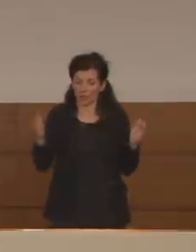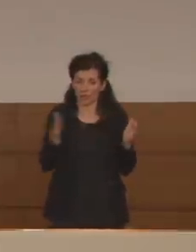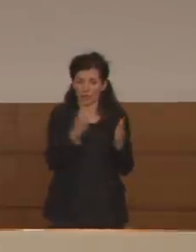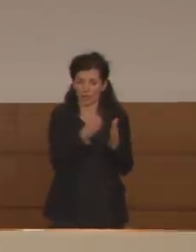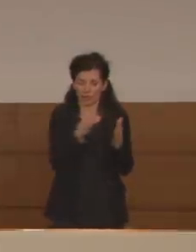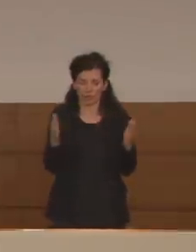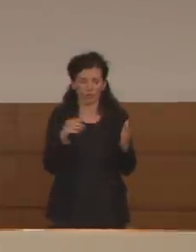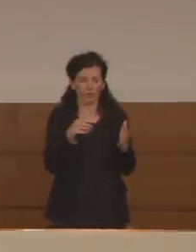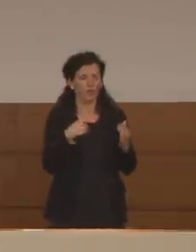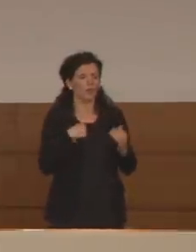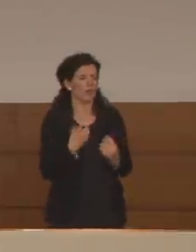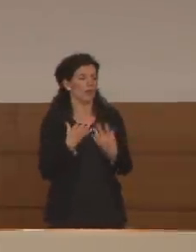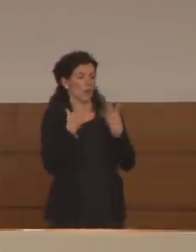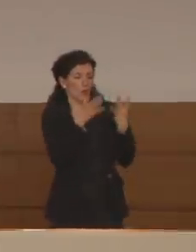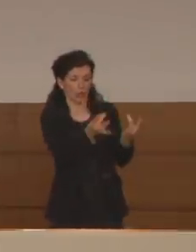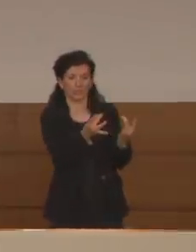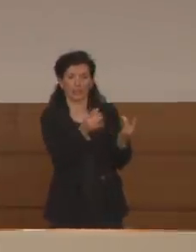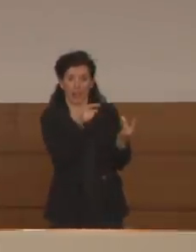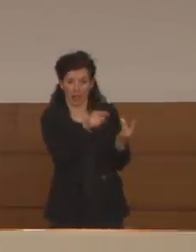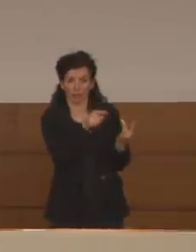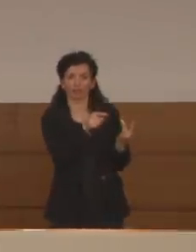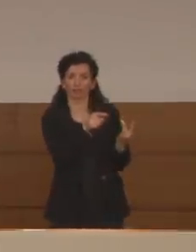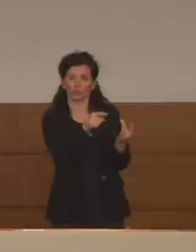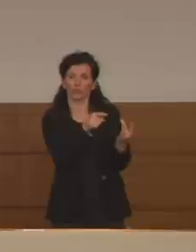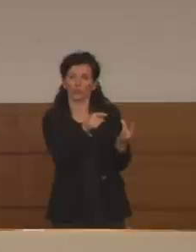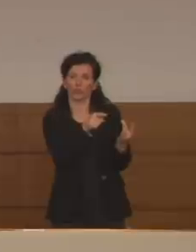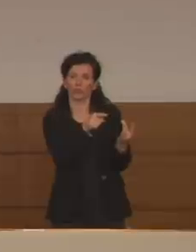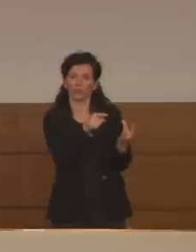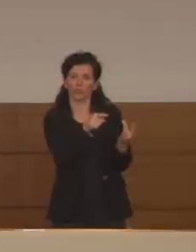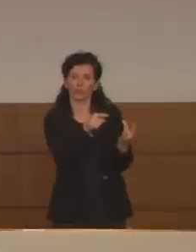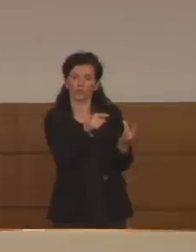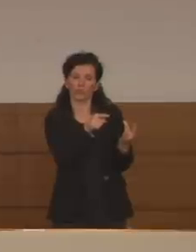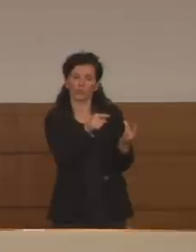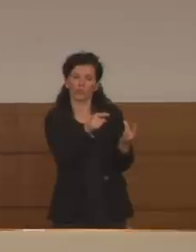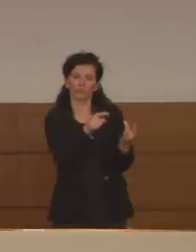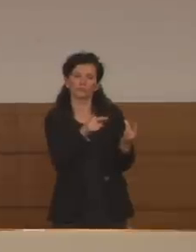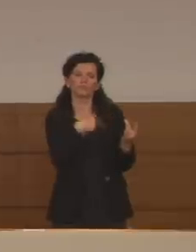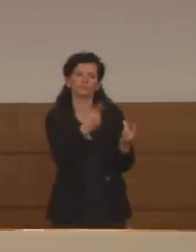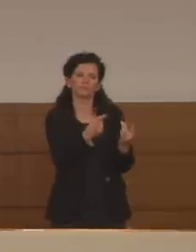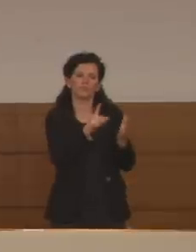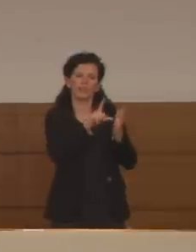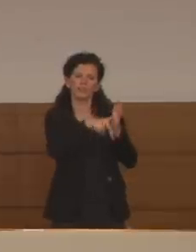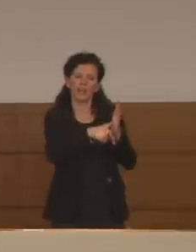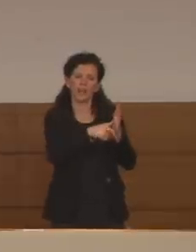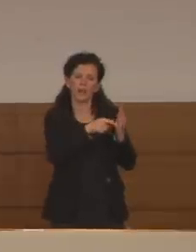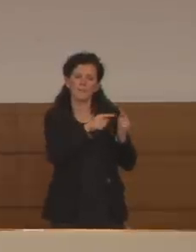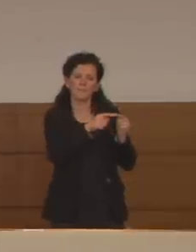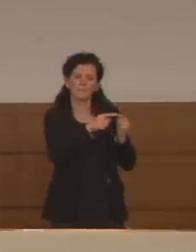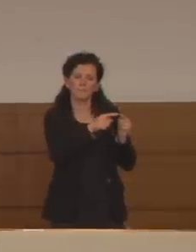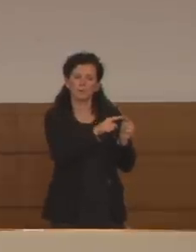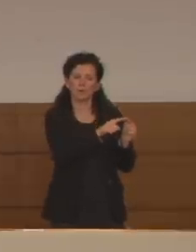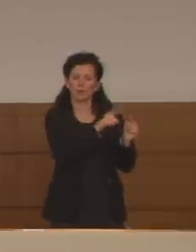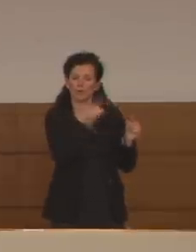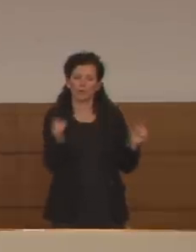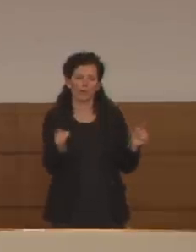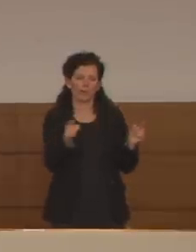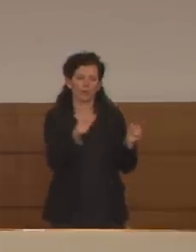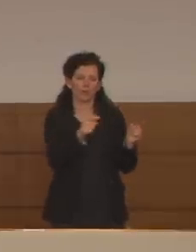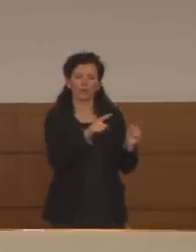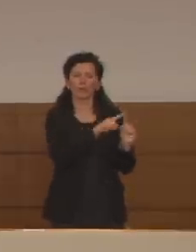momento del contagio è il momento della notifica c'è oggi